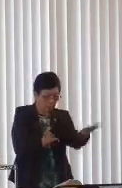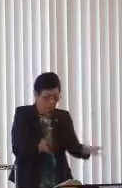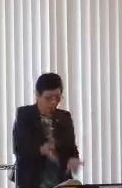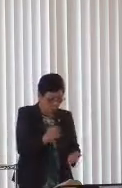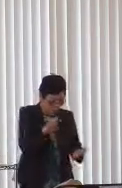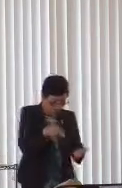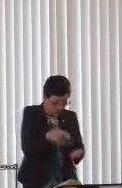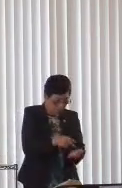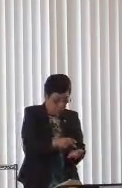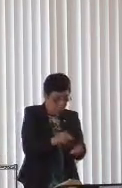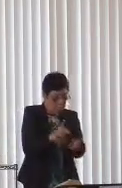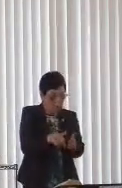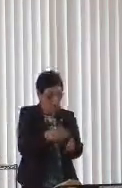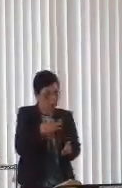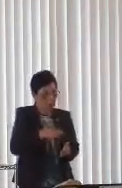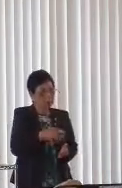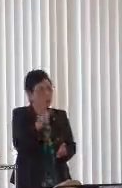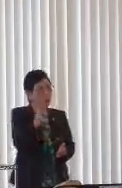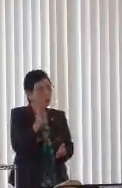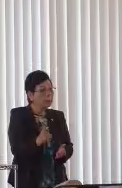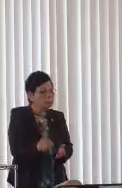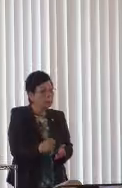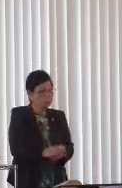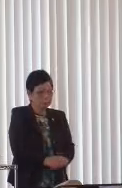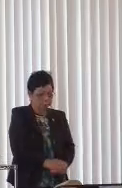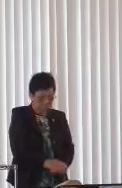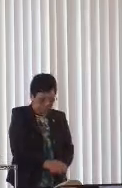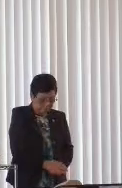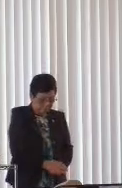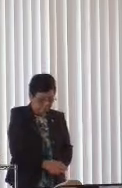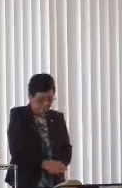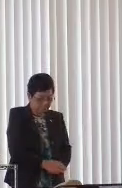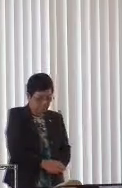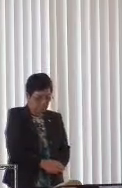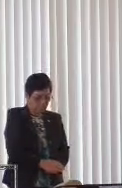ただくと分かるように、この